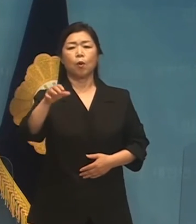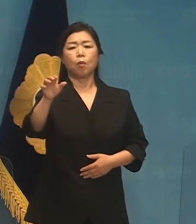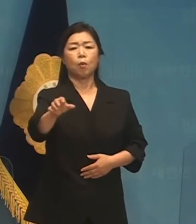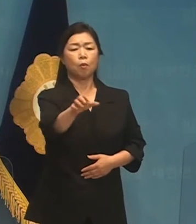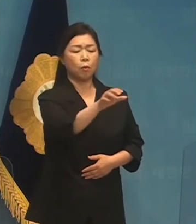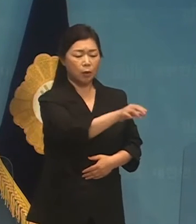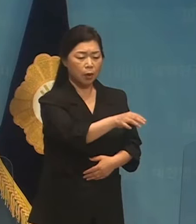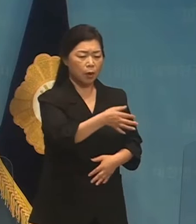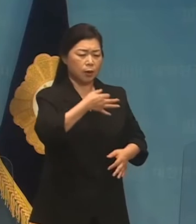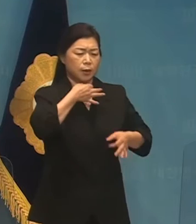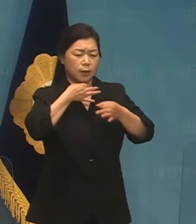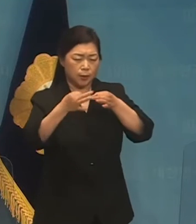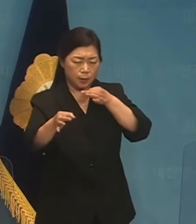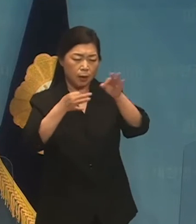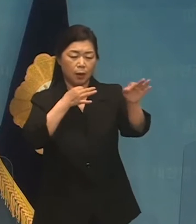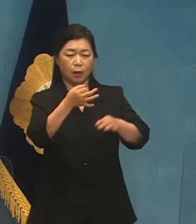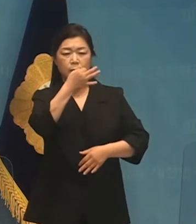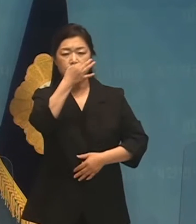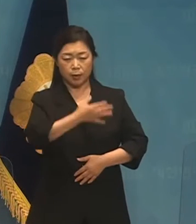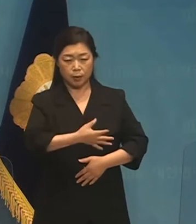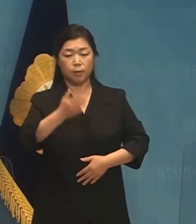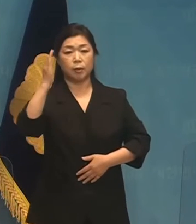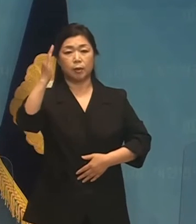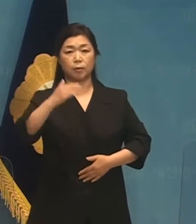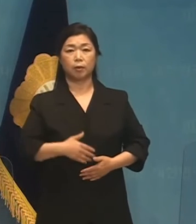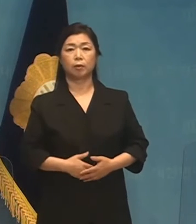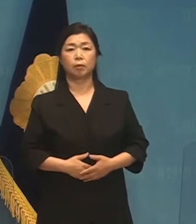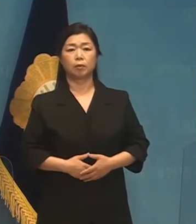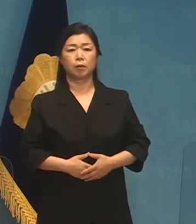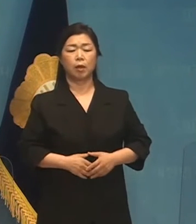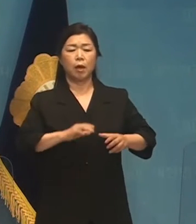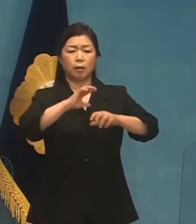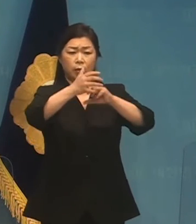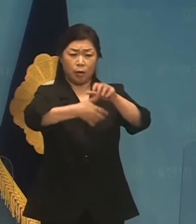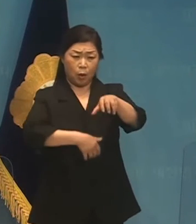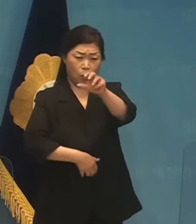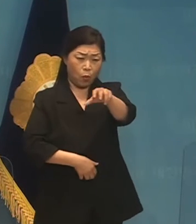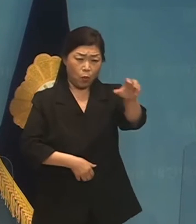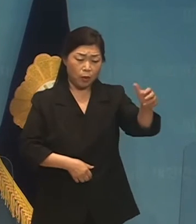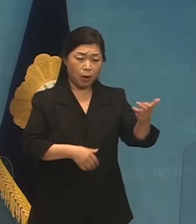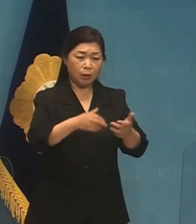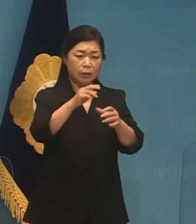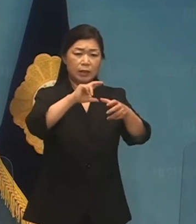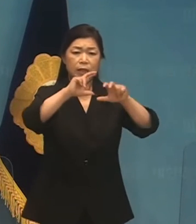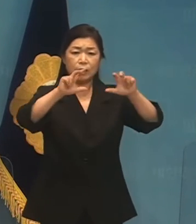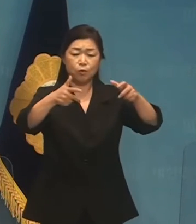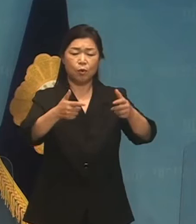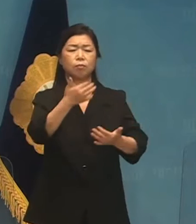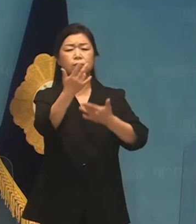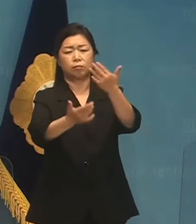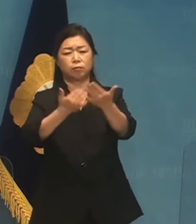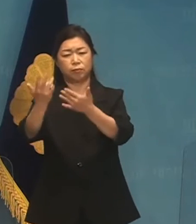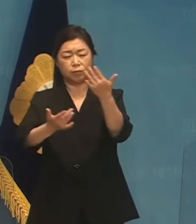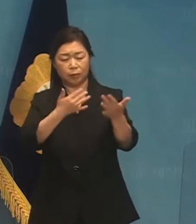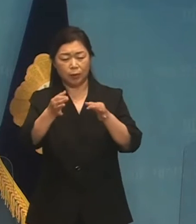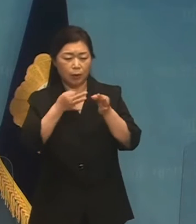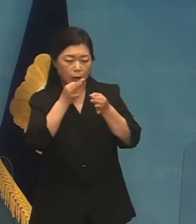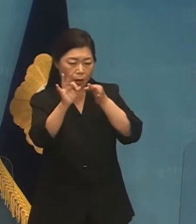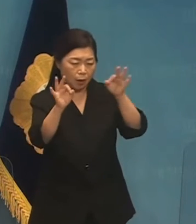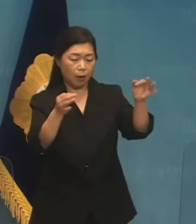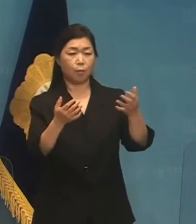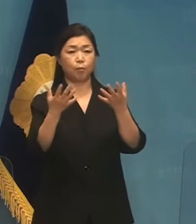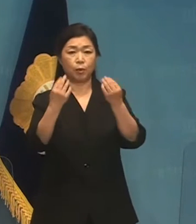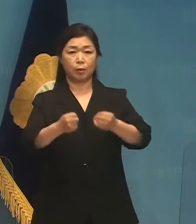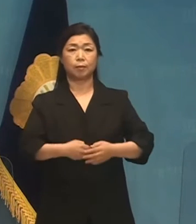곳곳에서 아우성 소리가 들립니다. 세계 전역에서 불타는 지구의 아우성이 그치지 않고 있습니다.